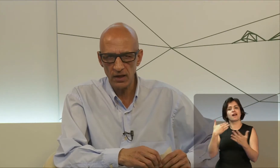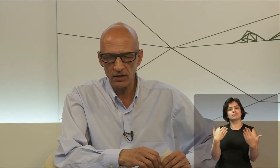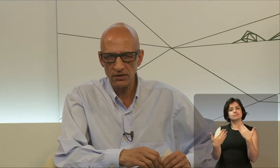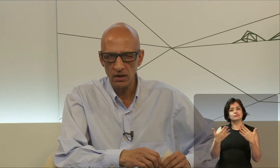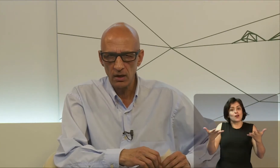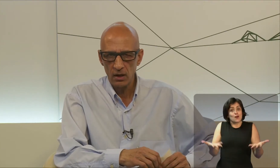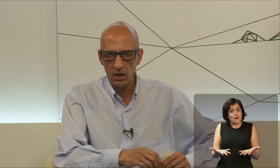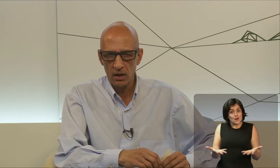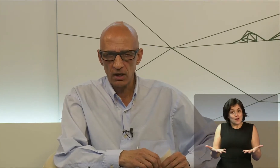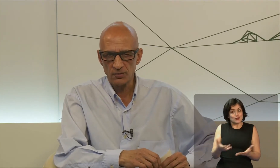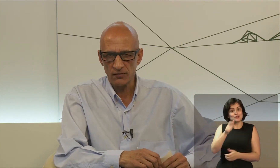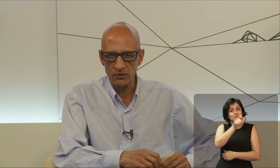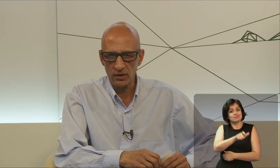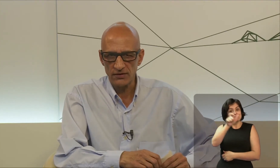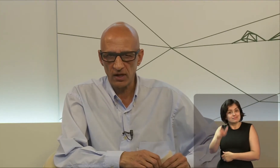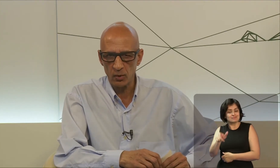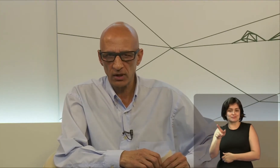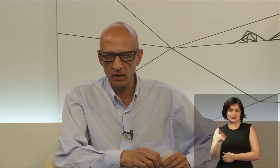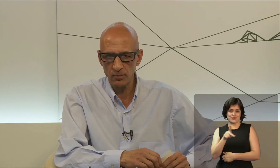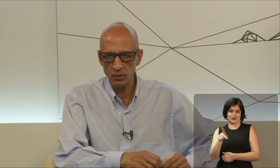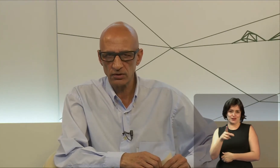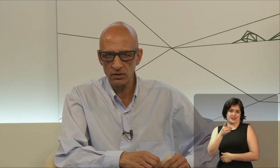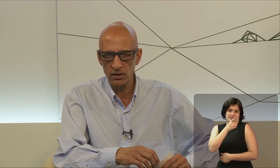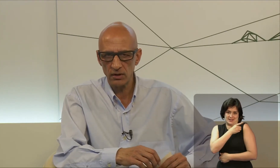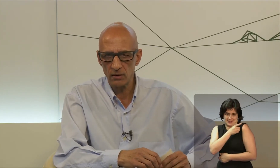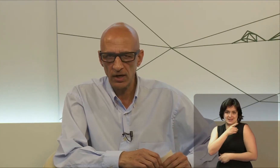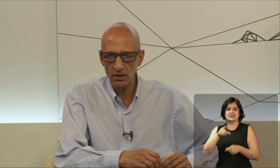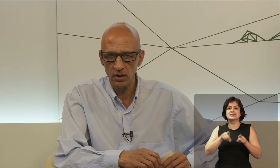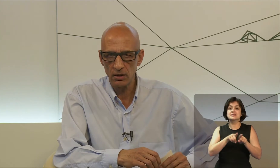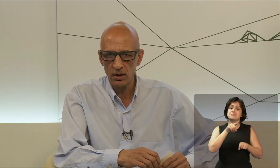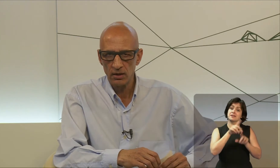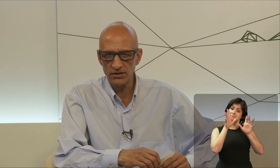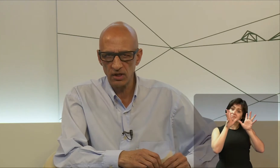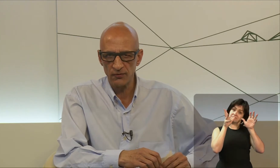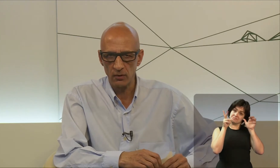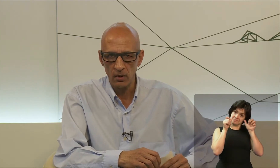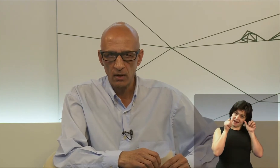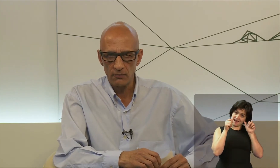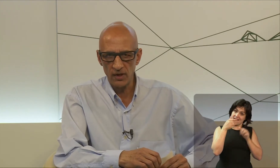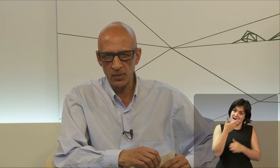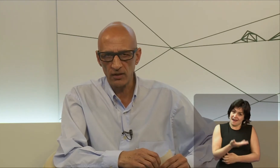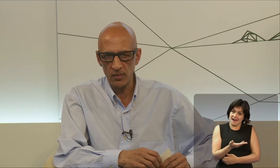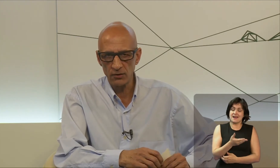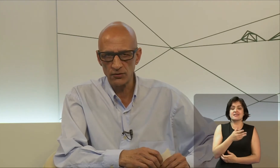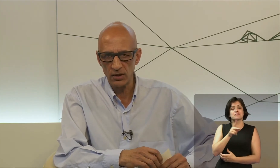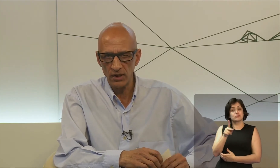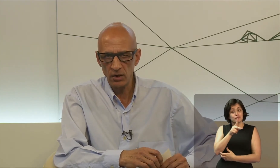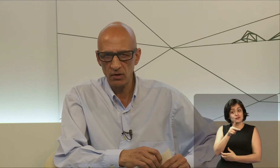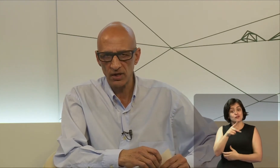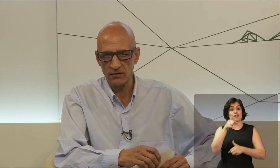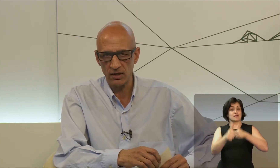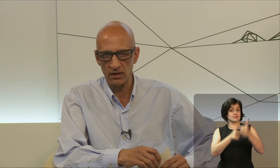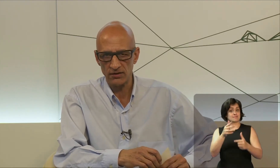convidadas, as professoras Débora Campos e Mariane Stampfel, do Departamento de Língua Brasileira de